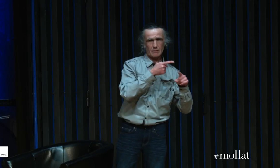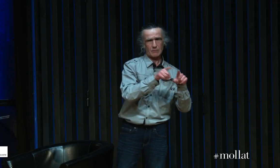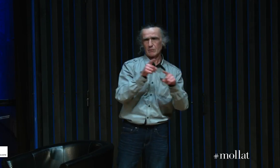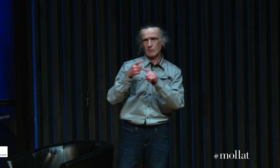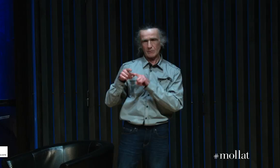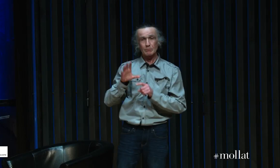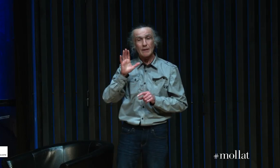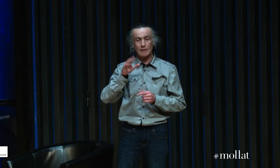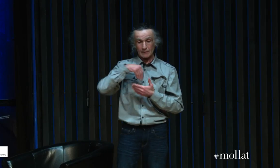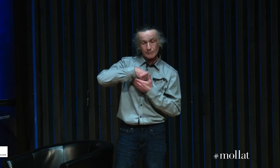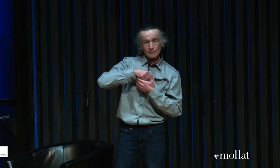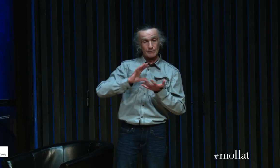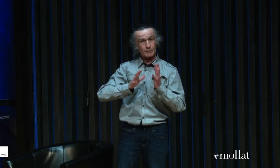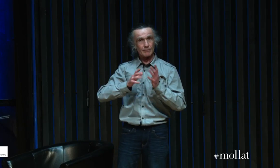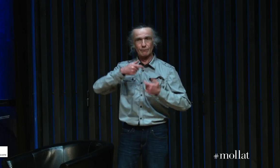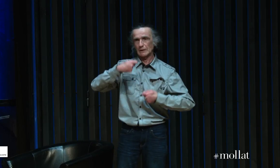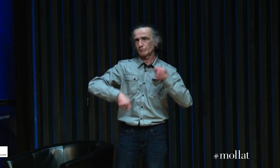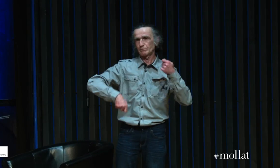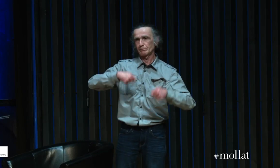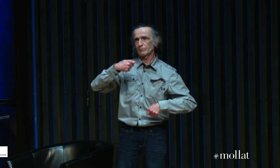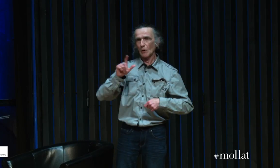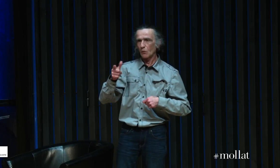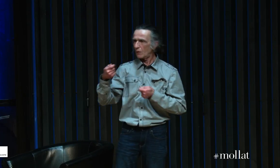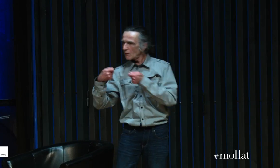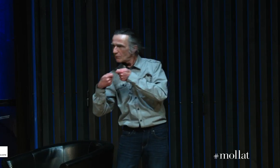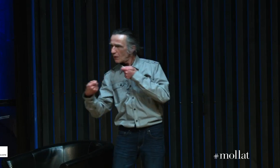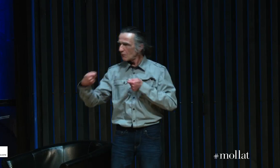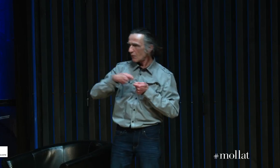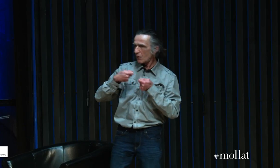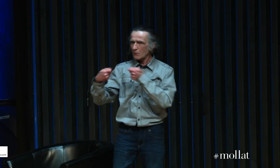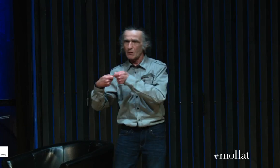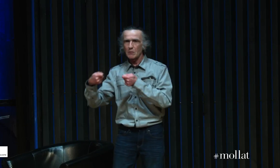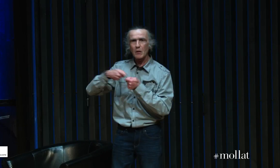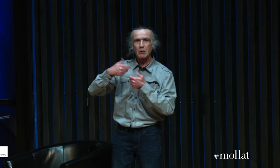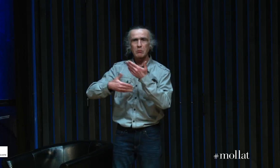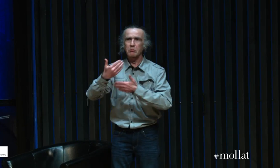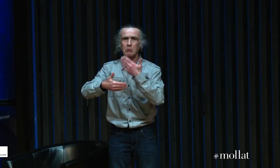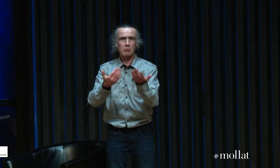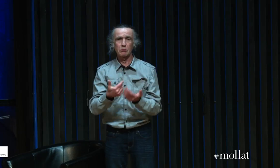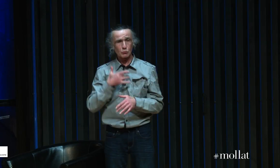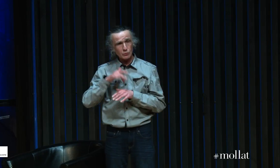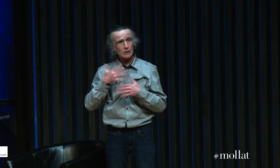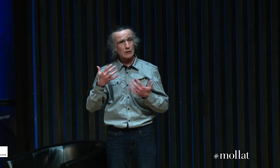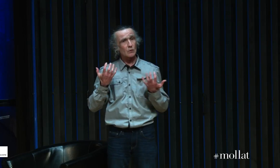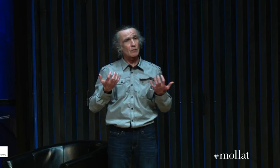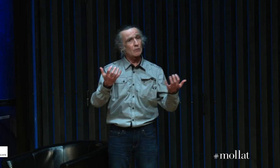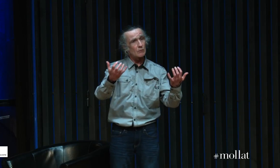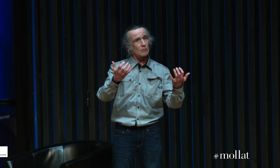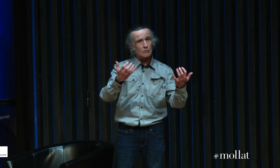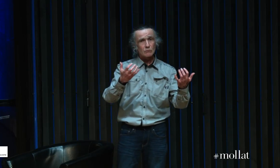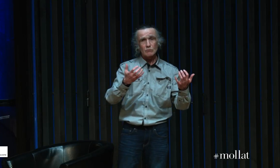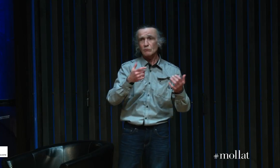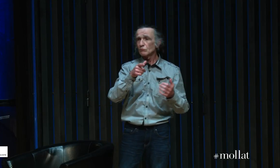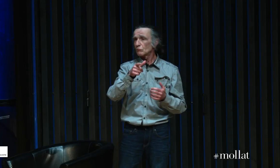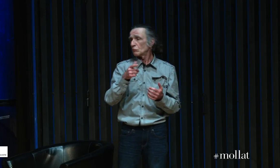des signes au Japon, une langue des signes américaine, dans chaque pays. Mais par contre, on a une vraie capacité, nous sourds, à s'adapter à